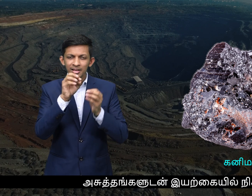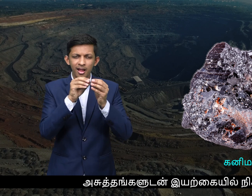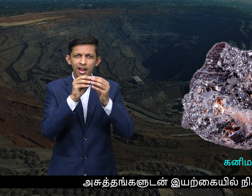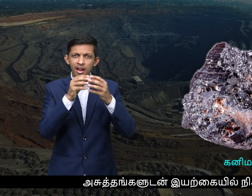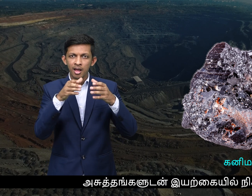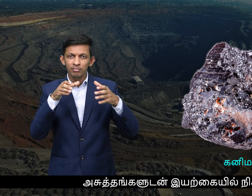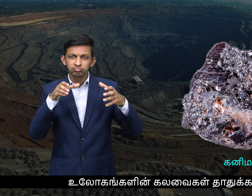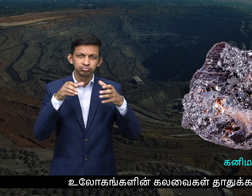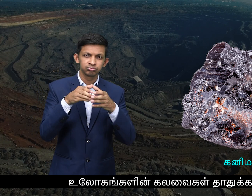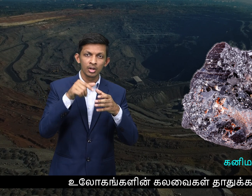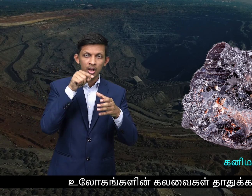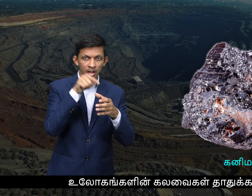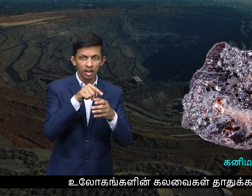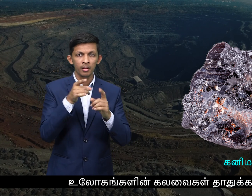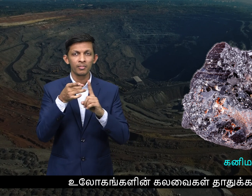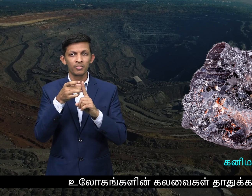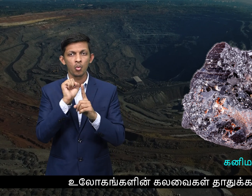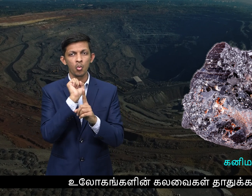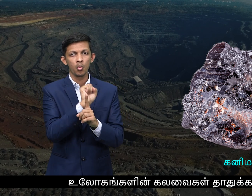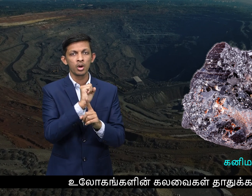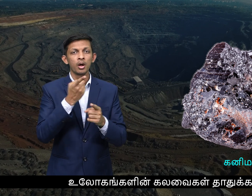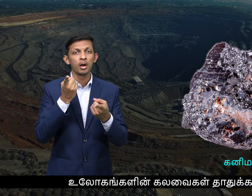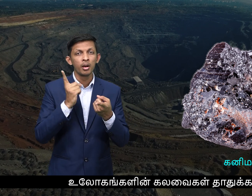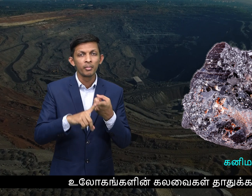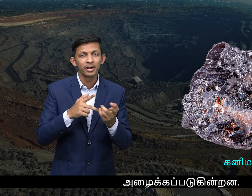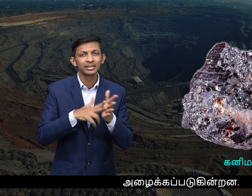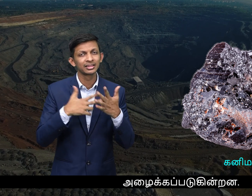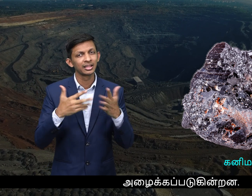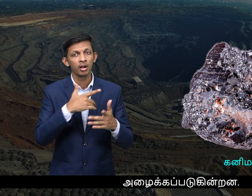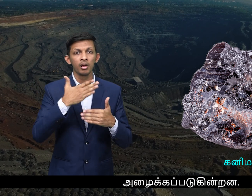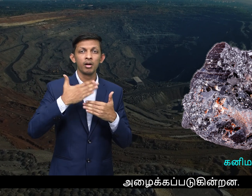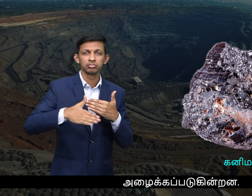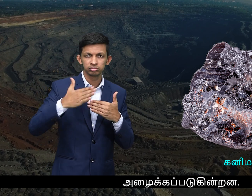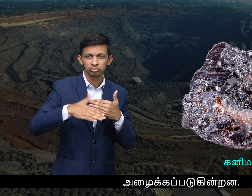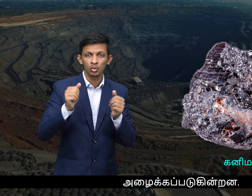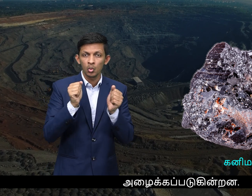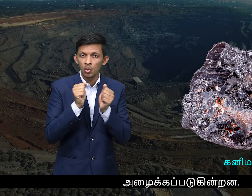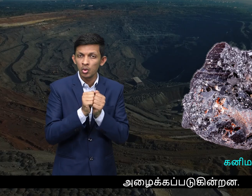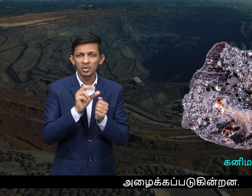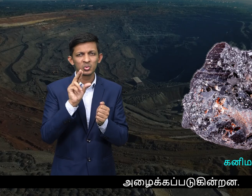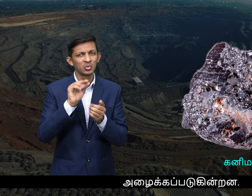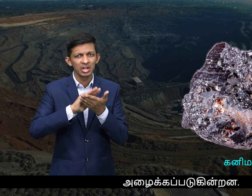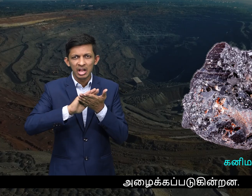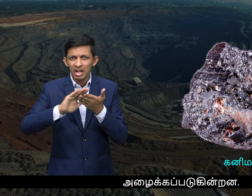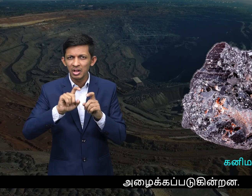அசுத்தங்களுடன் இயற்கையில் நிகழும் உலோகங்களின் கலவைகள் தாதுக்கள் என்று அழைக்கப்படுகின்றன.